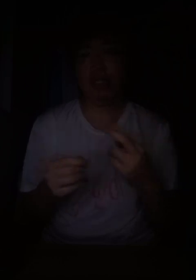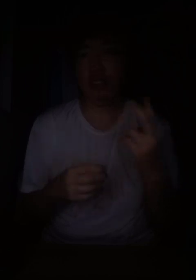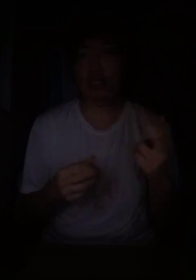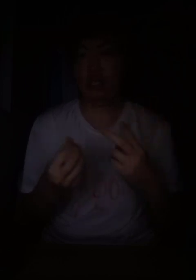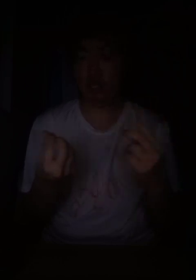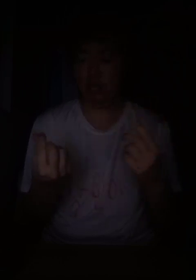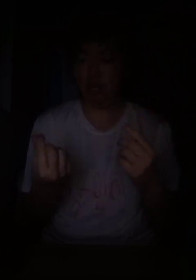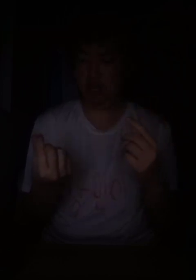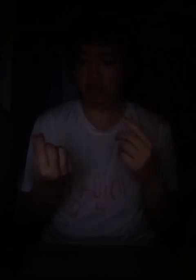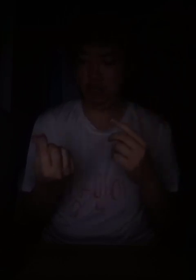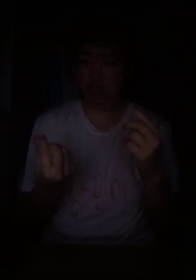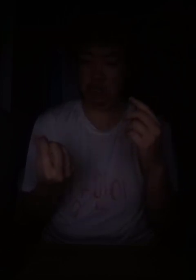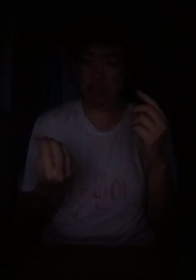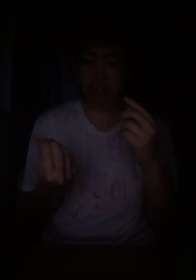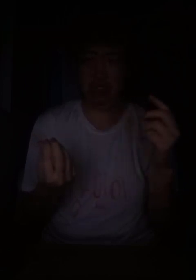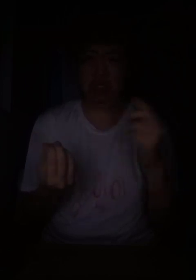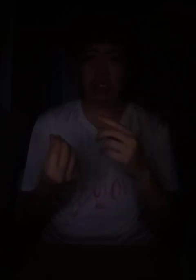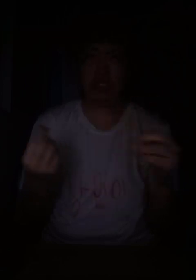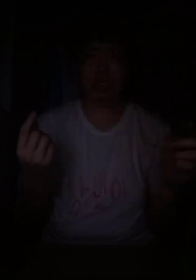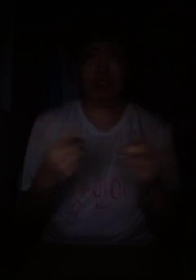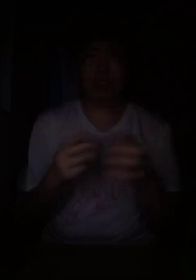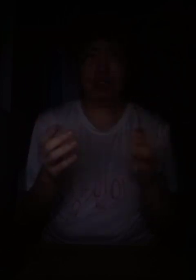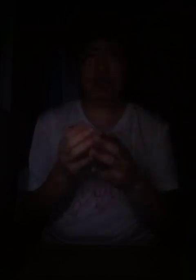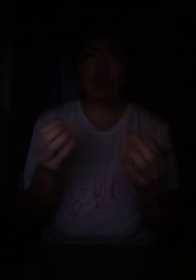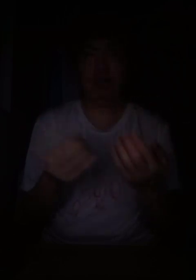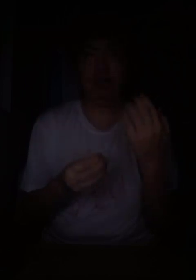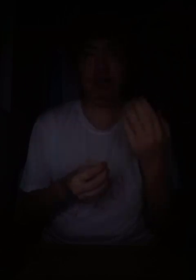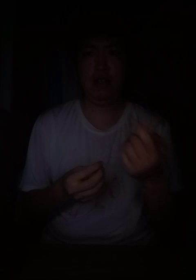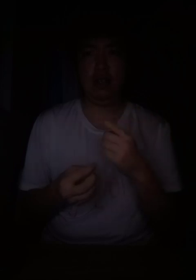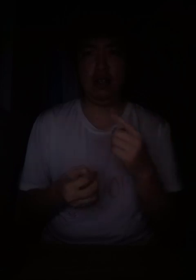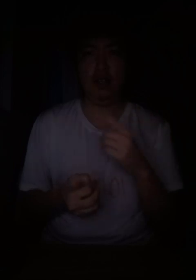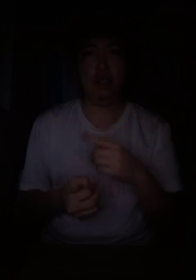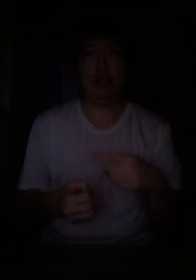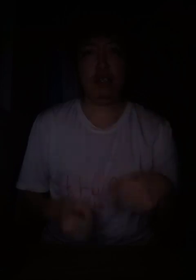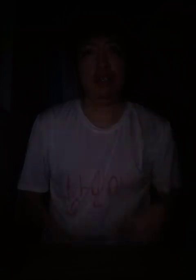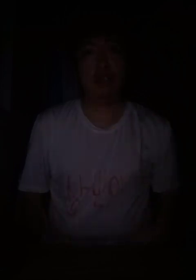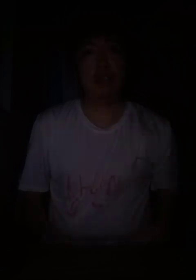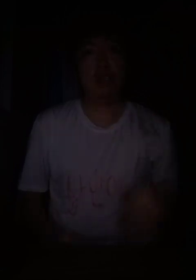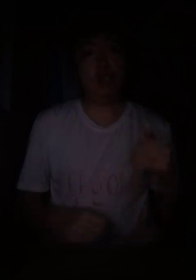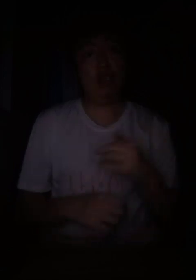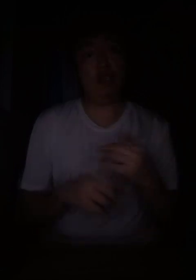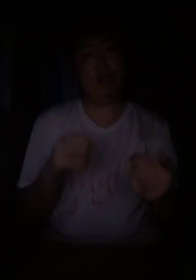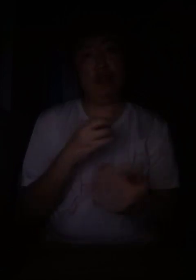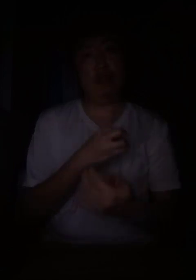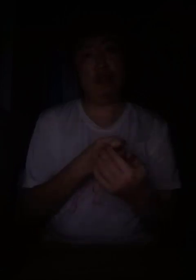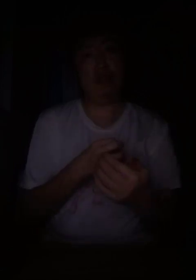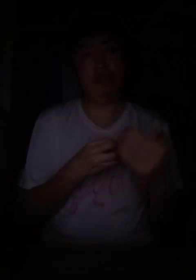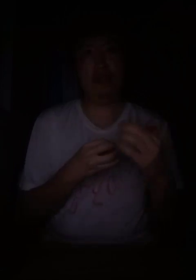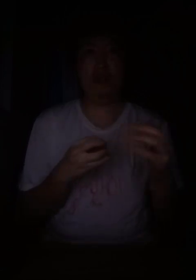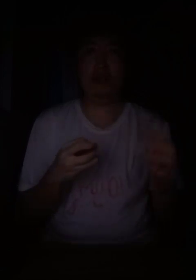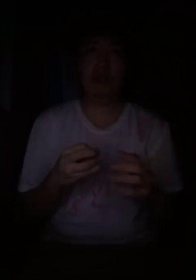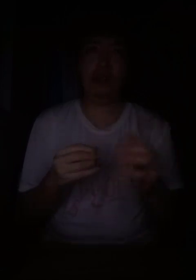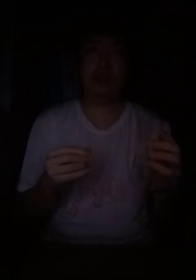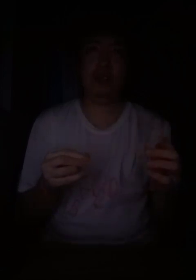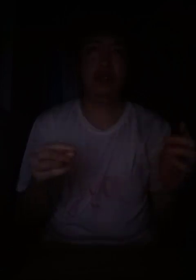한 편의점 앞에서 방화를 시도했던 걸로 확인됐습니다. 경찰은 철도안전법 위반 등 혐의로 구속영장을